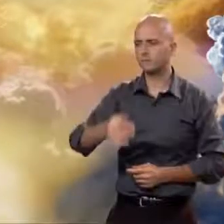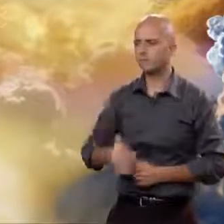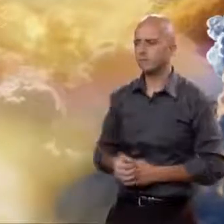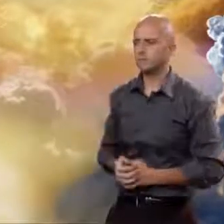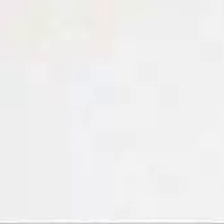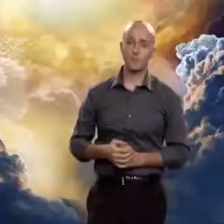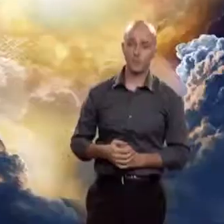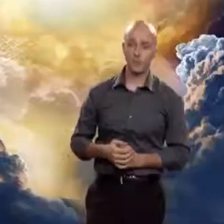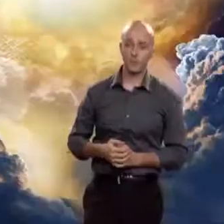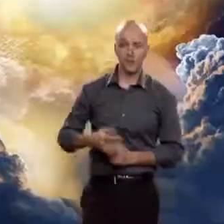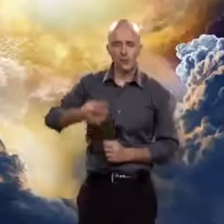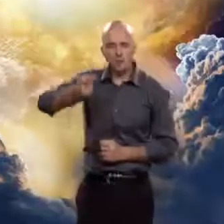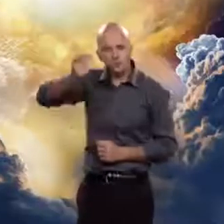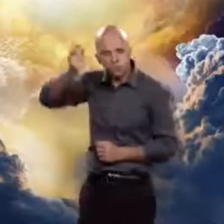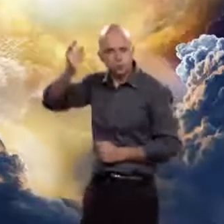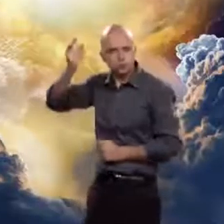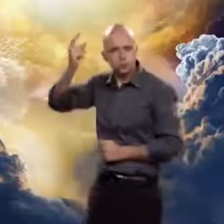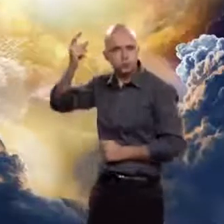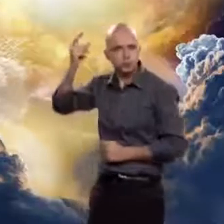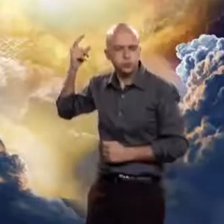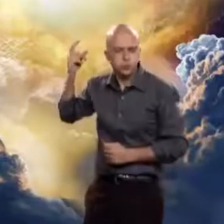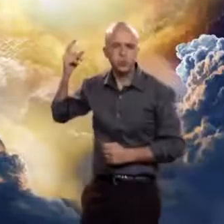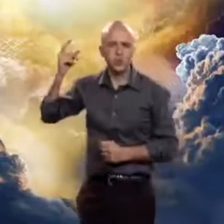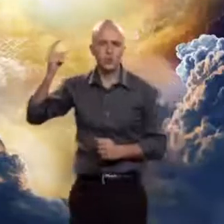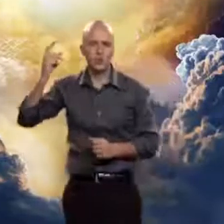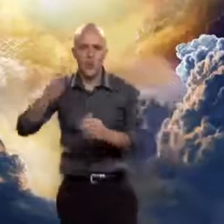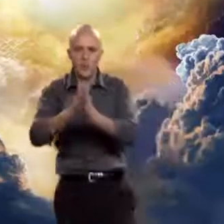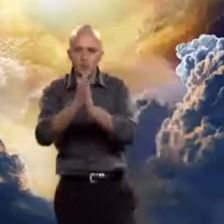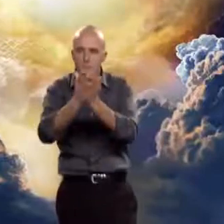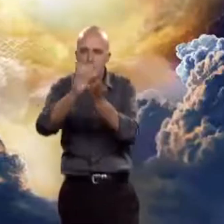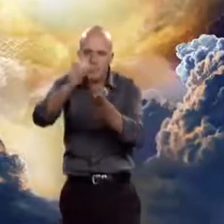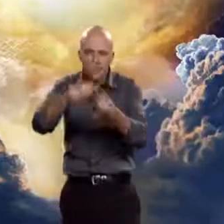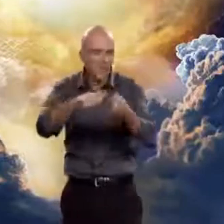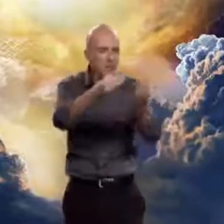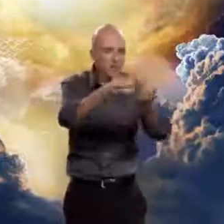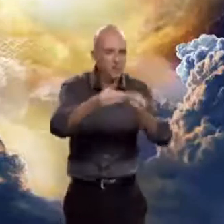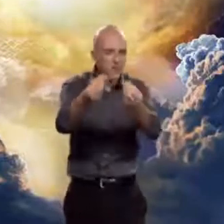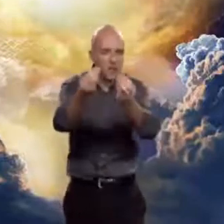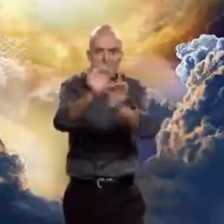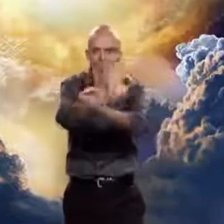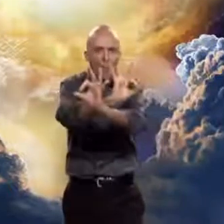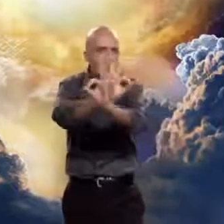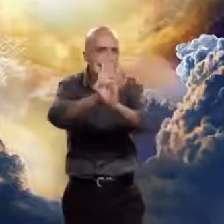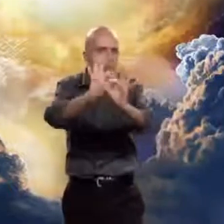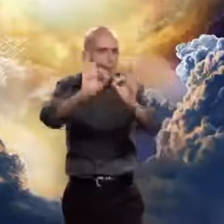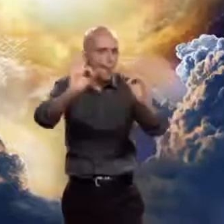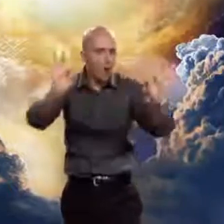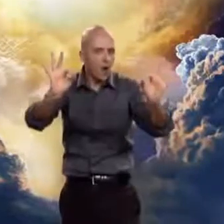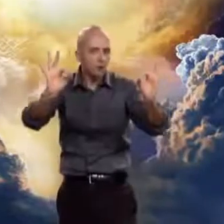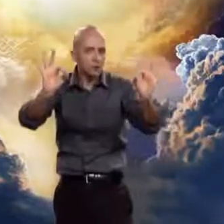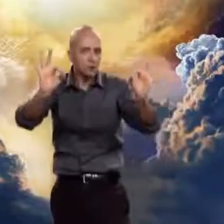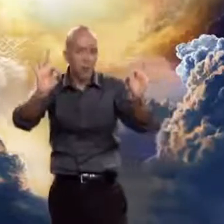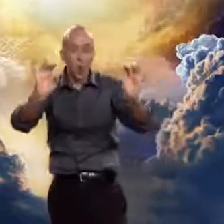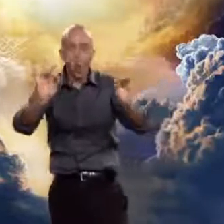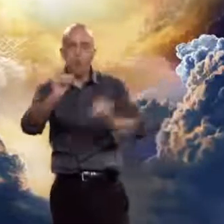são portadores de luz? A falta de coragem moral leva muitos a seguir as pegadas de pessoas cultas e assim